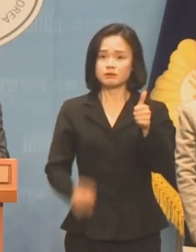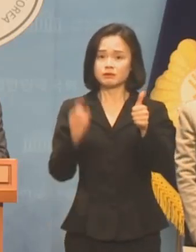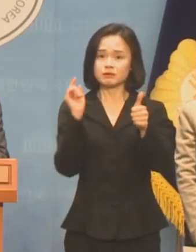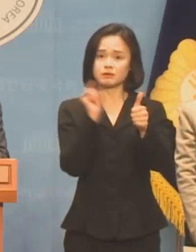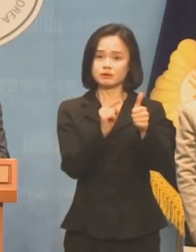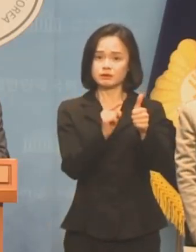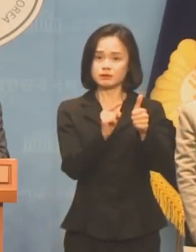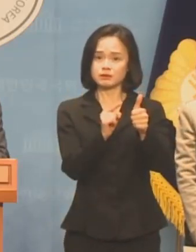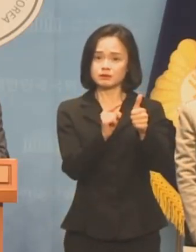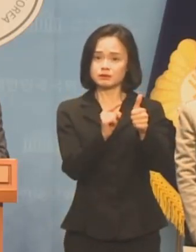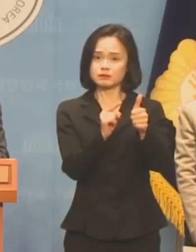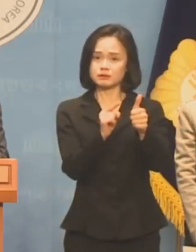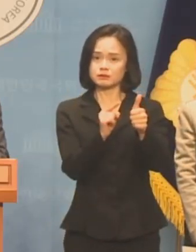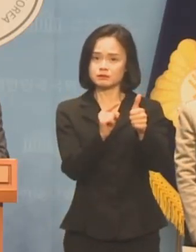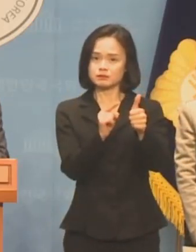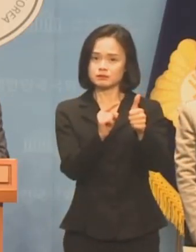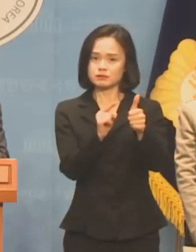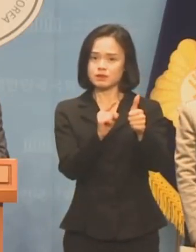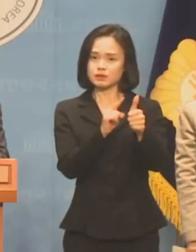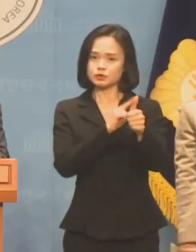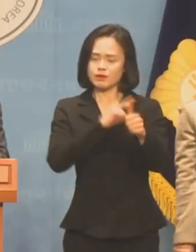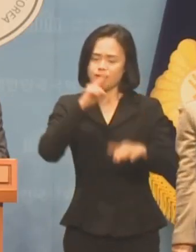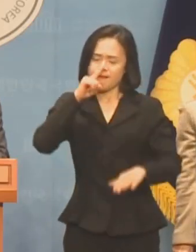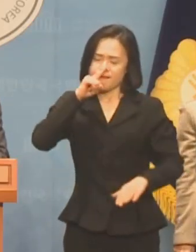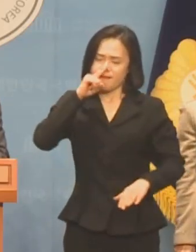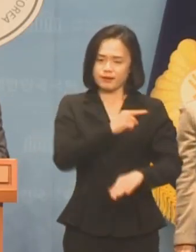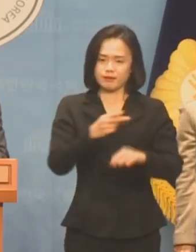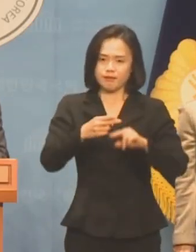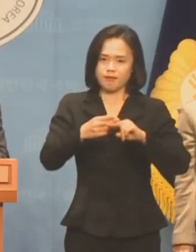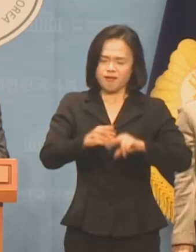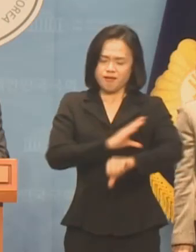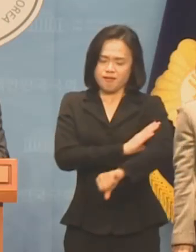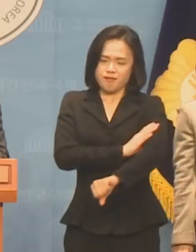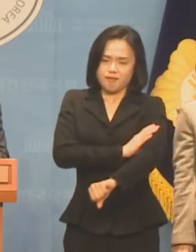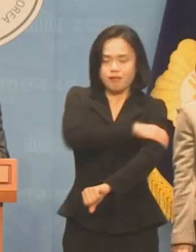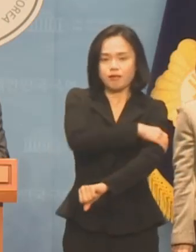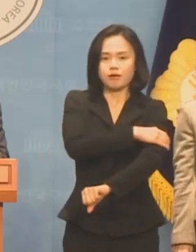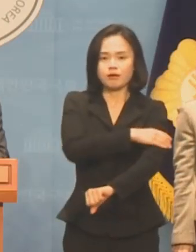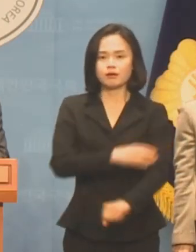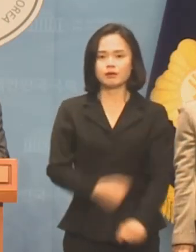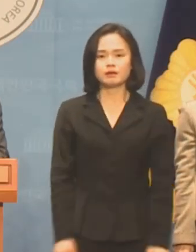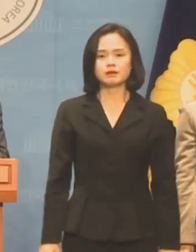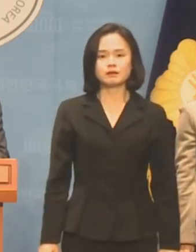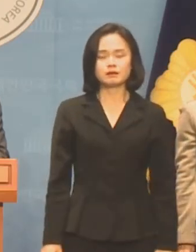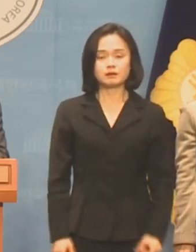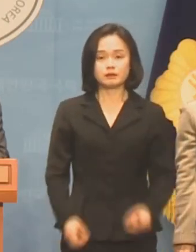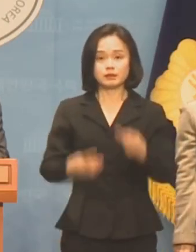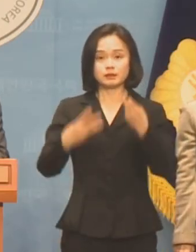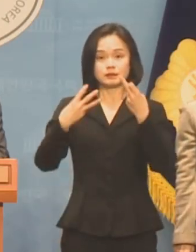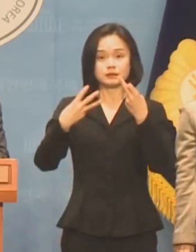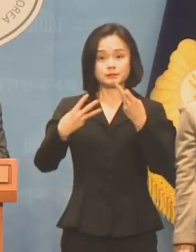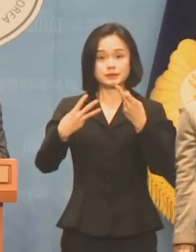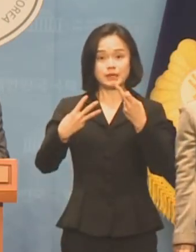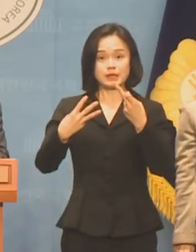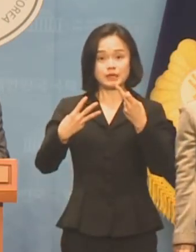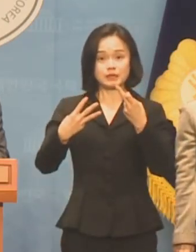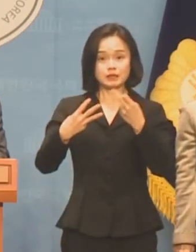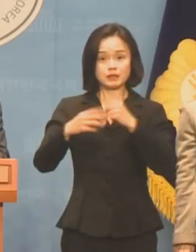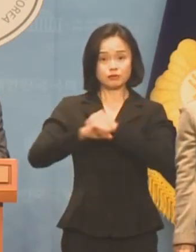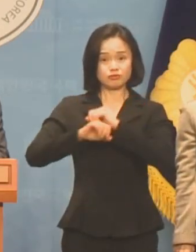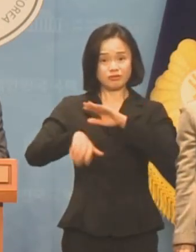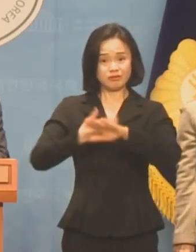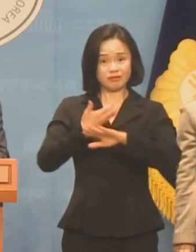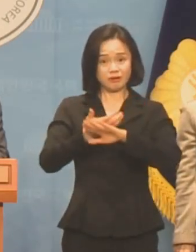극악한 최악의 독재자입니다. 아마 12.3 내란이